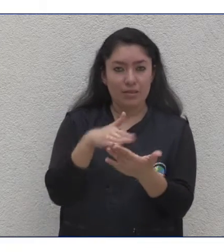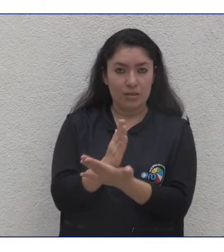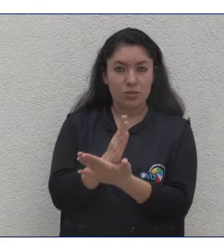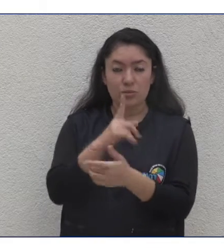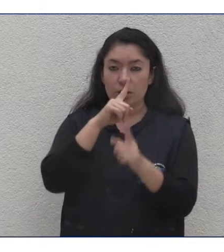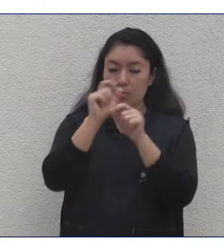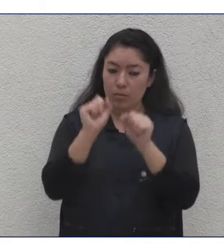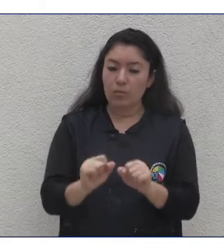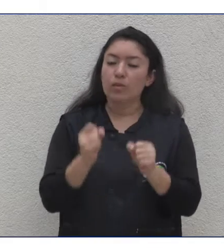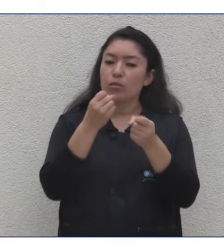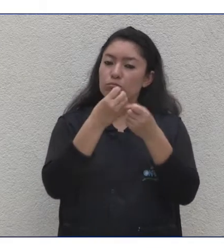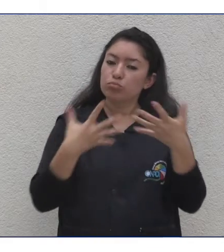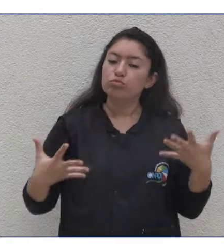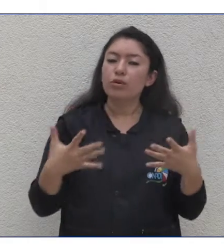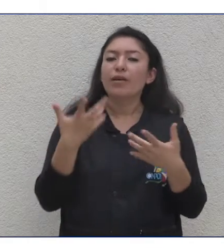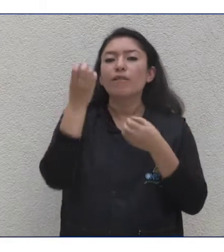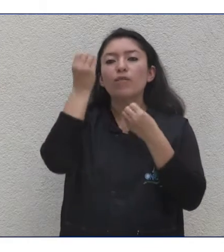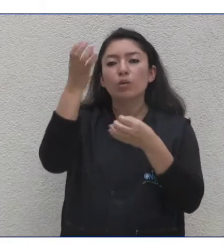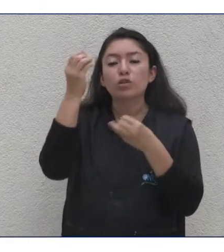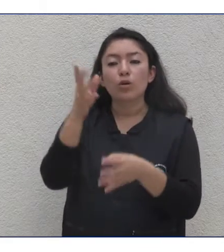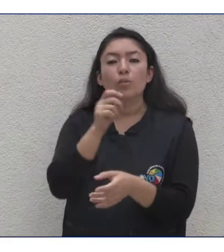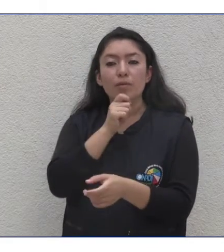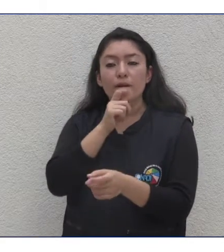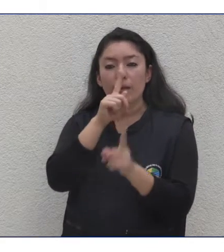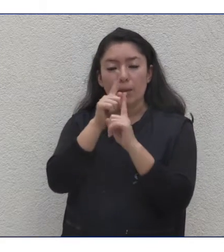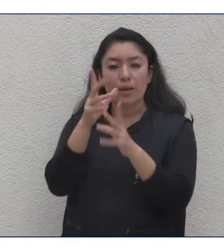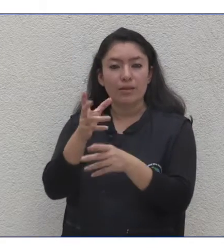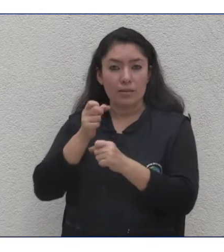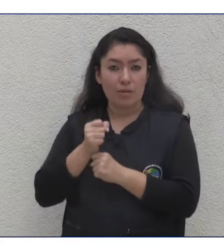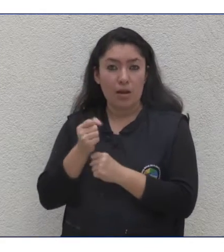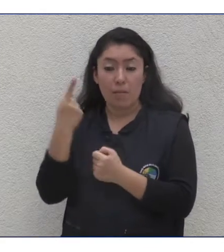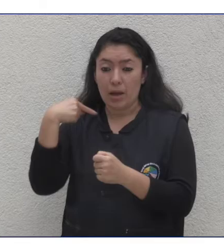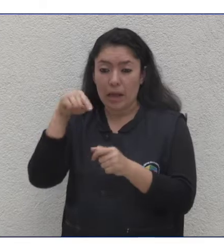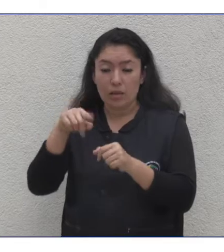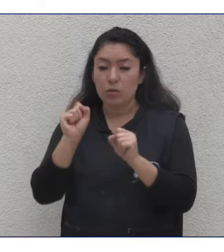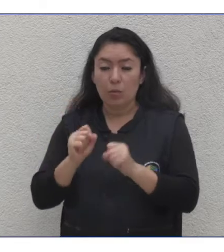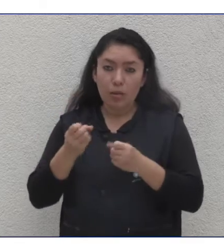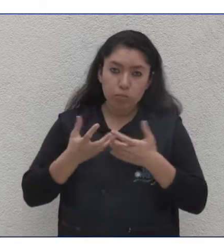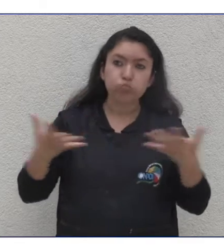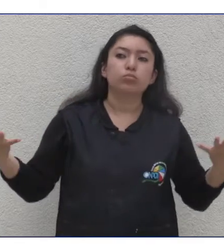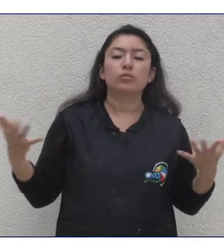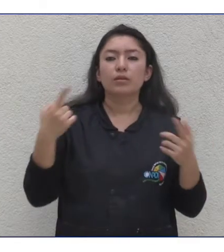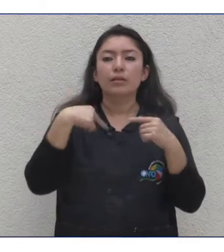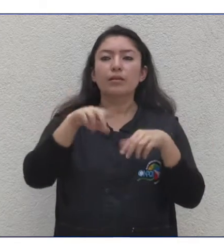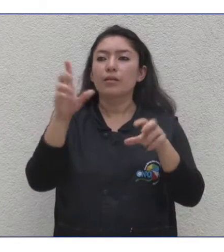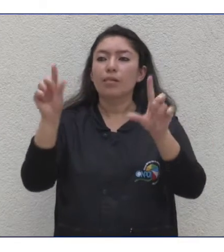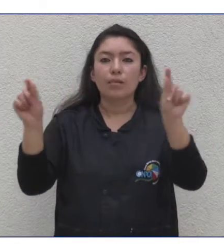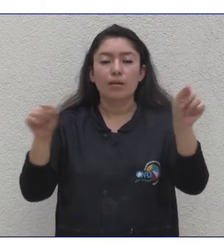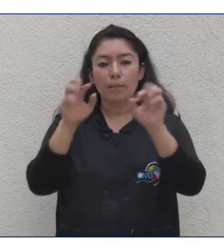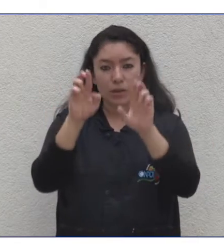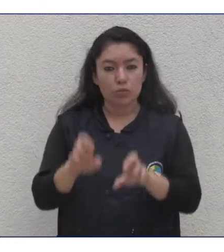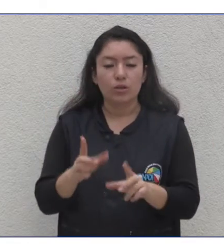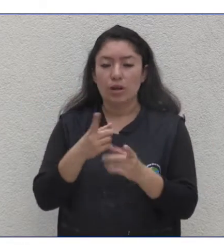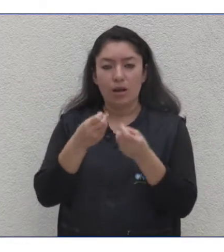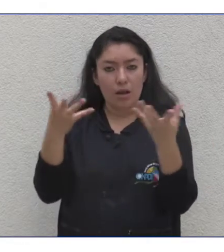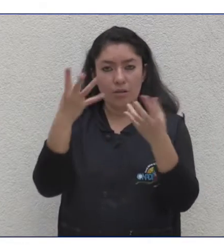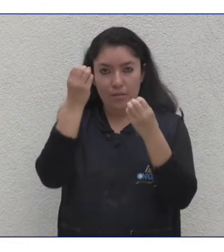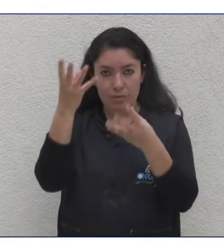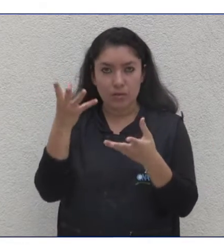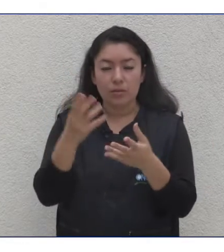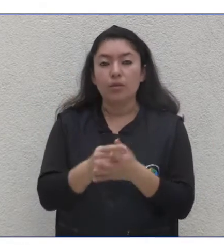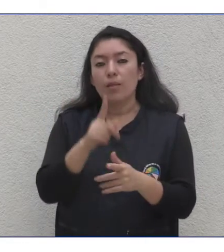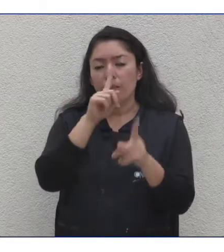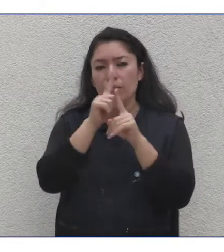que establezca las excepciones de la información confidencial y reservada para que ésta no quede al arbitrio y discrecionalidad de persona